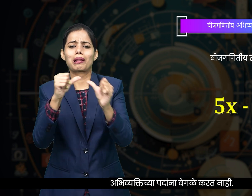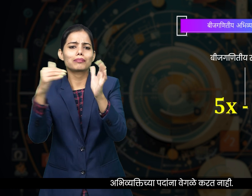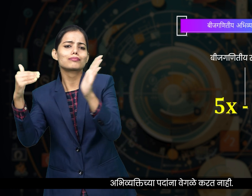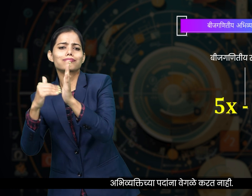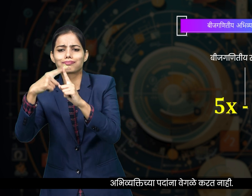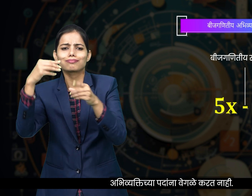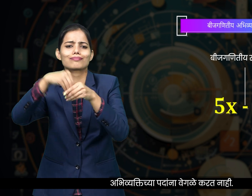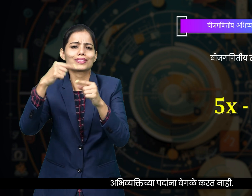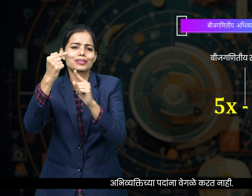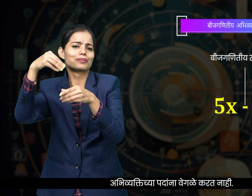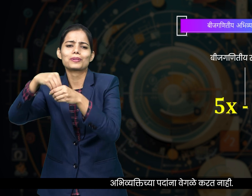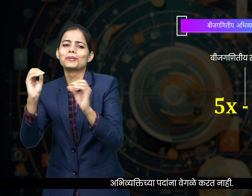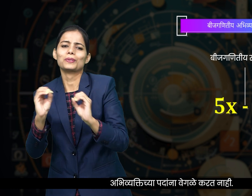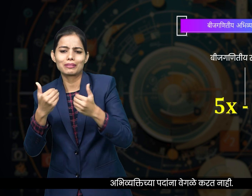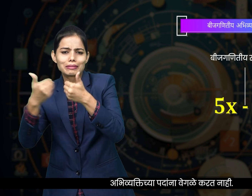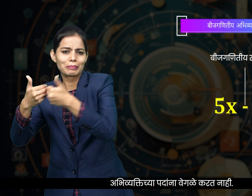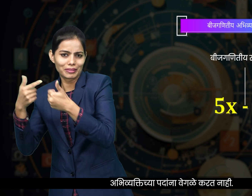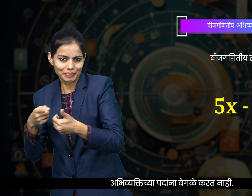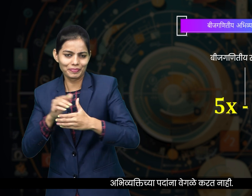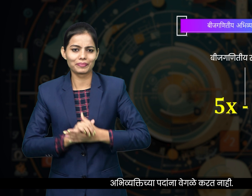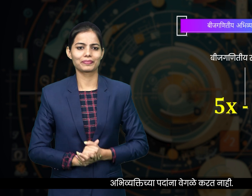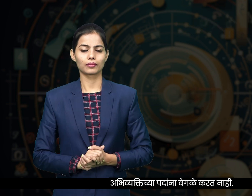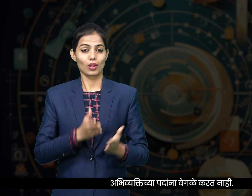अभिव्यक्तीच्या पदांना वेगळे करत नाही.